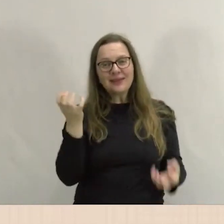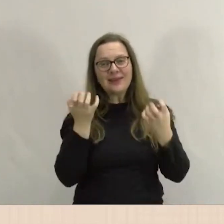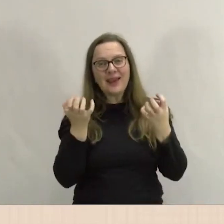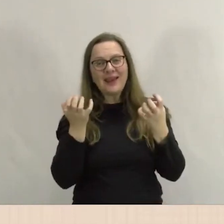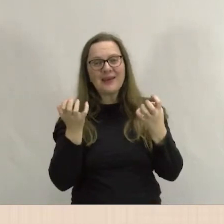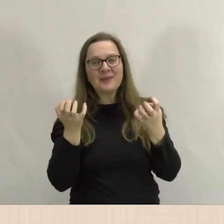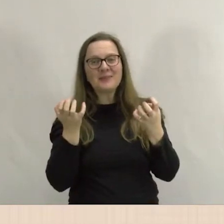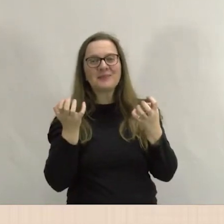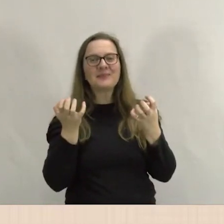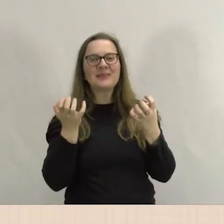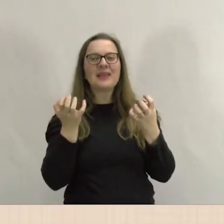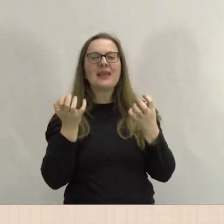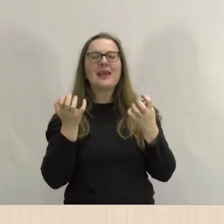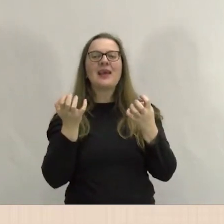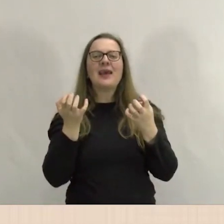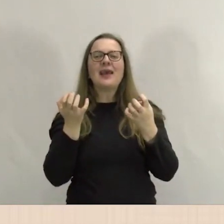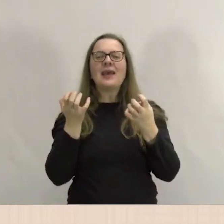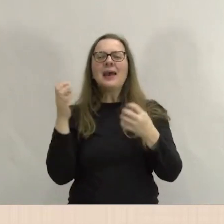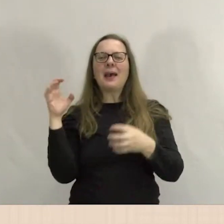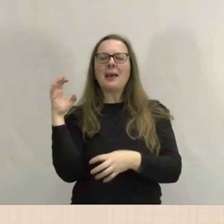Quem quer trazer o Senhor de volta?